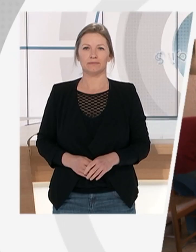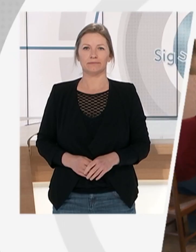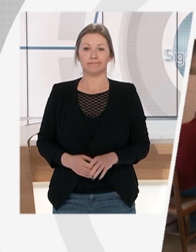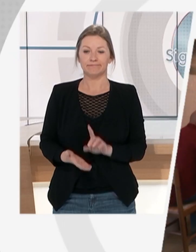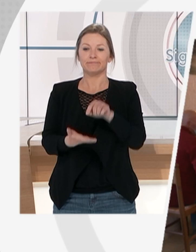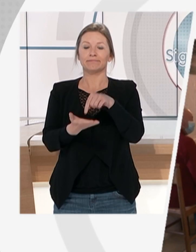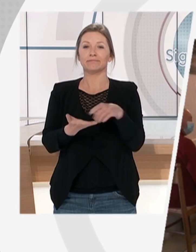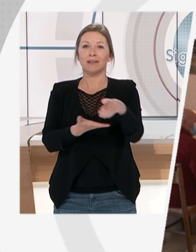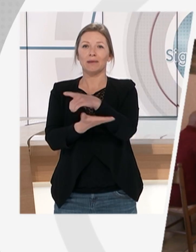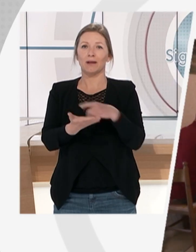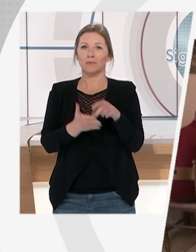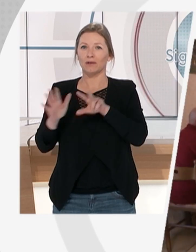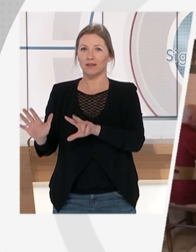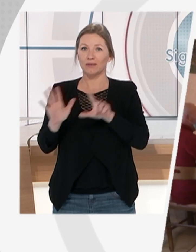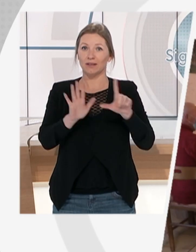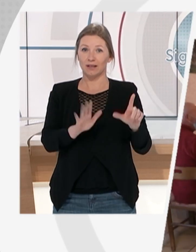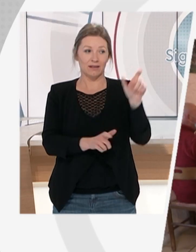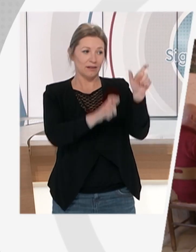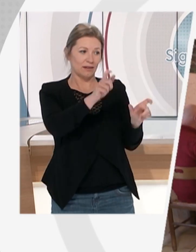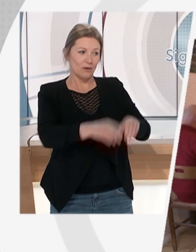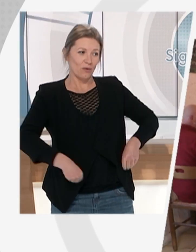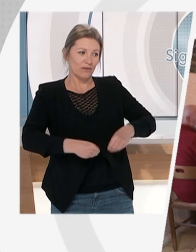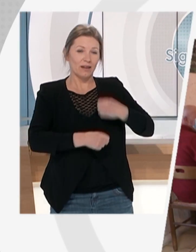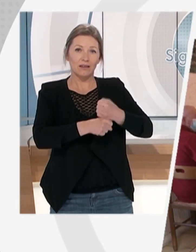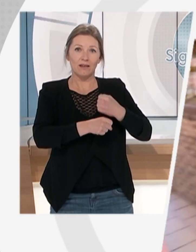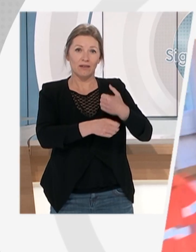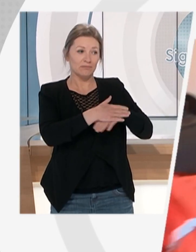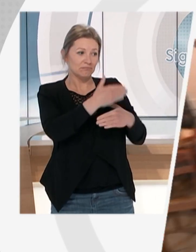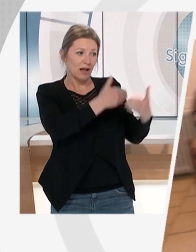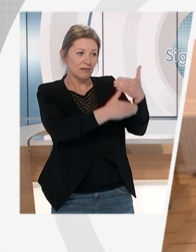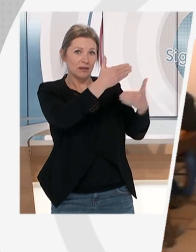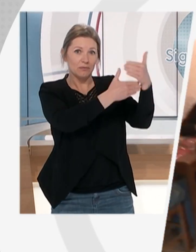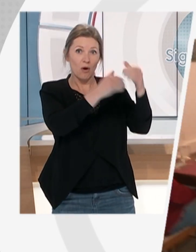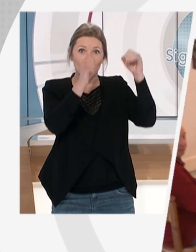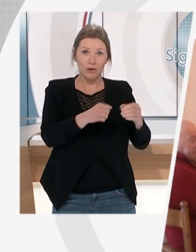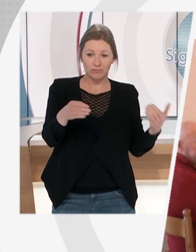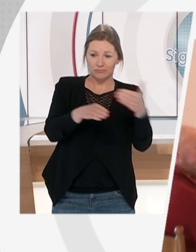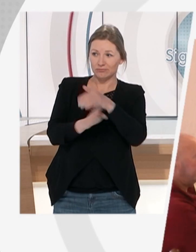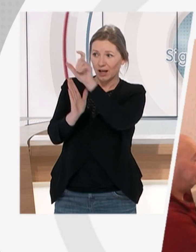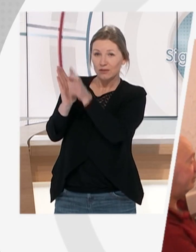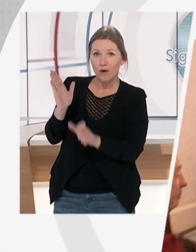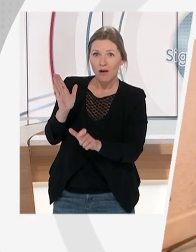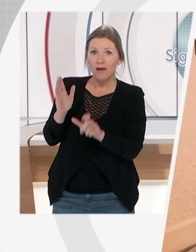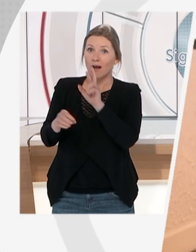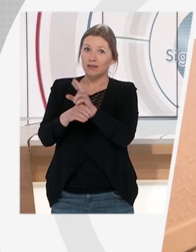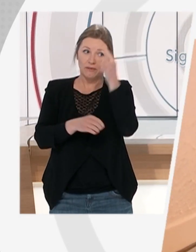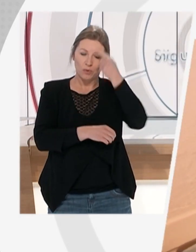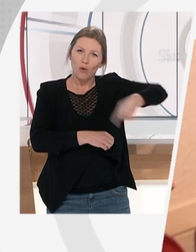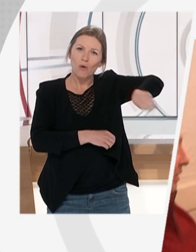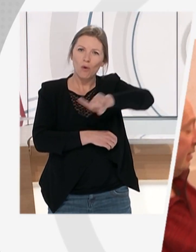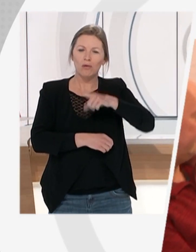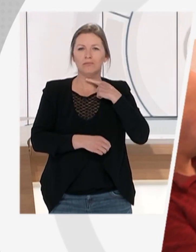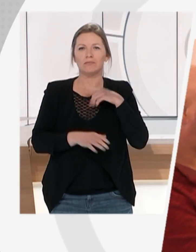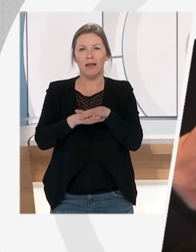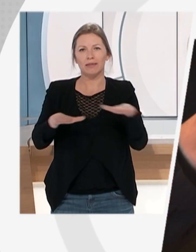En Haute-Vienne, des ouvriers du bâtiment peuvent avoir accès à un restaurant ouvert seulement pour eux. Pas plus de 4 personnes à table à 2 mètres